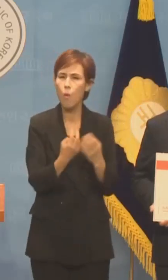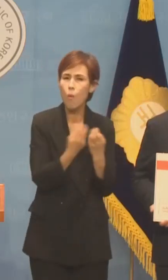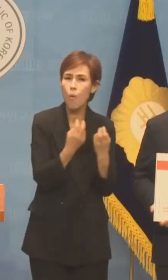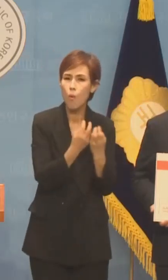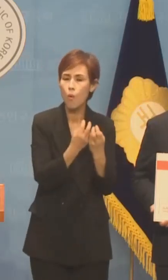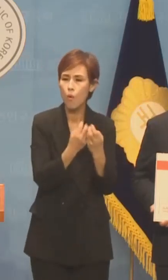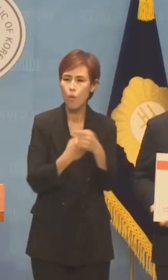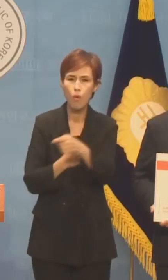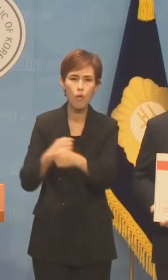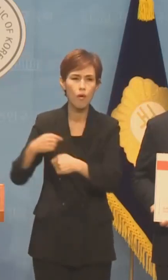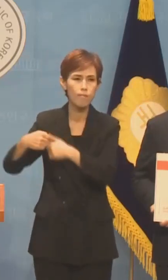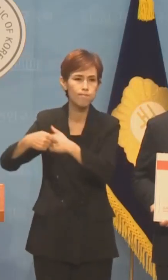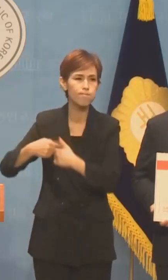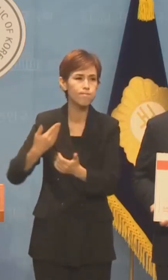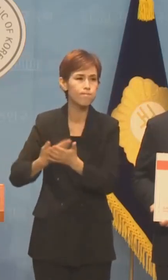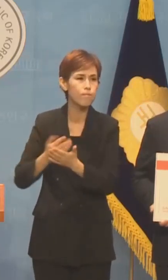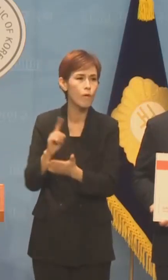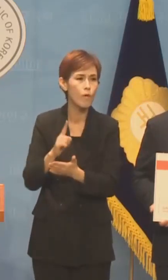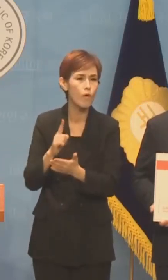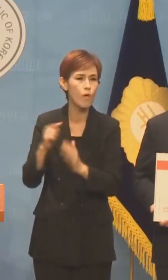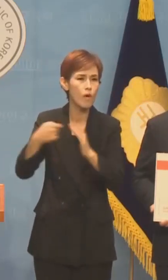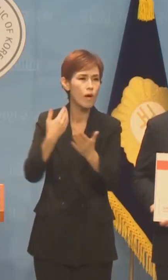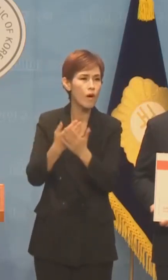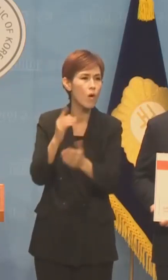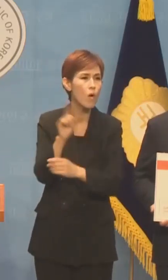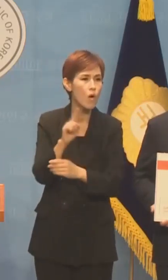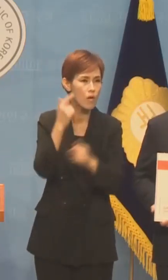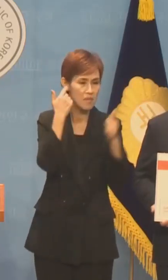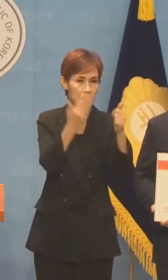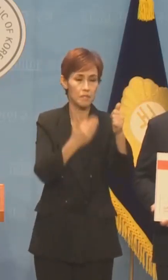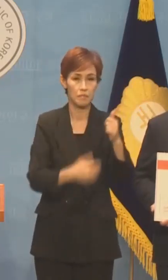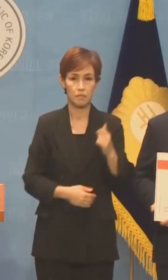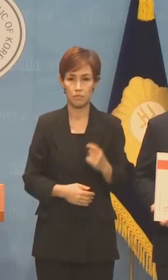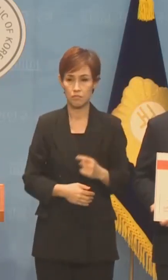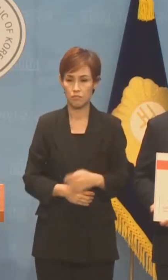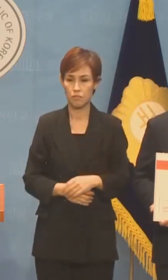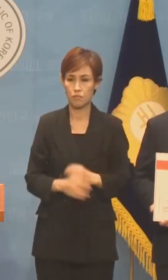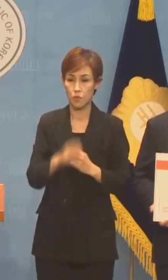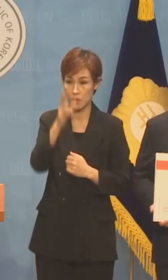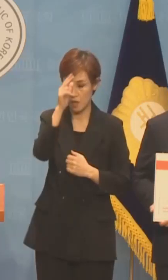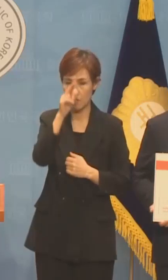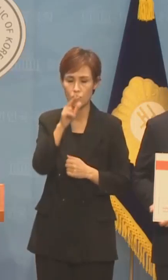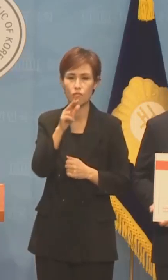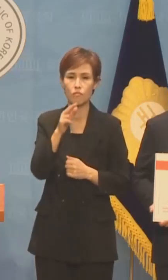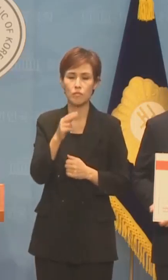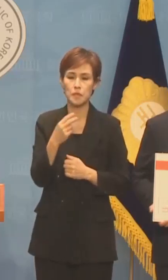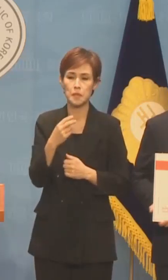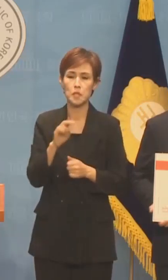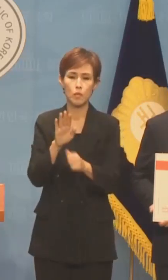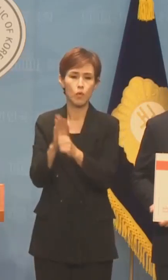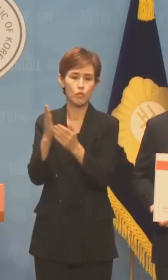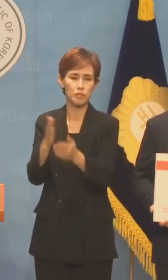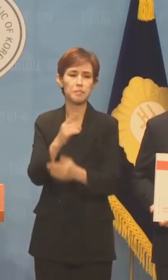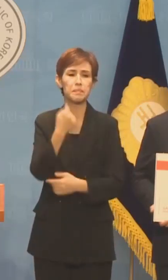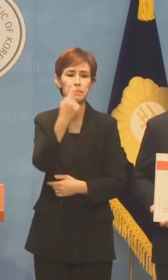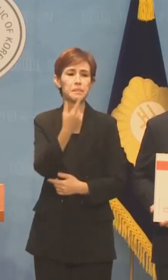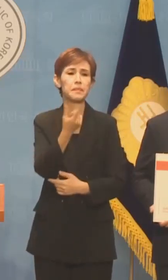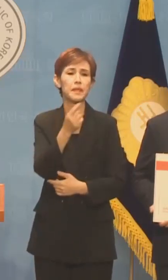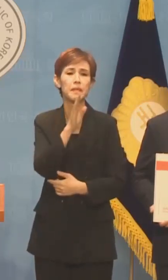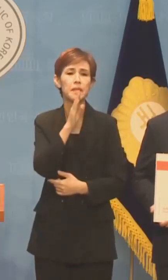하면 좋은지 물어보게 됩니다. 법무참모는 수사에 협조하는 게 맞다는 원론적 답변을